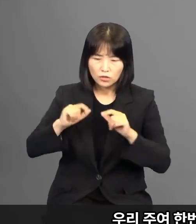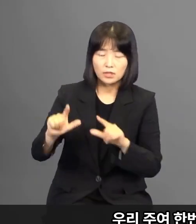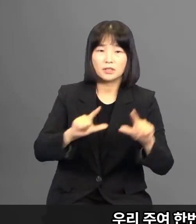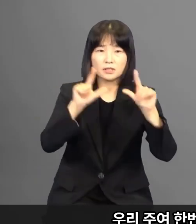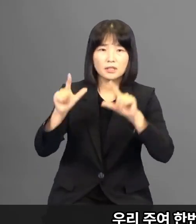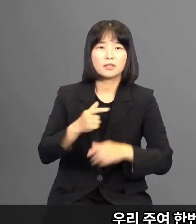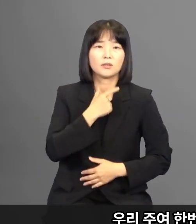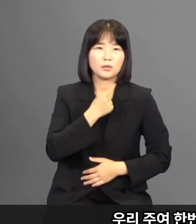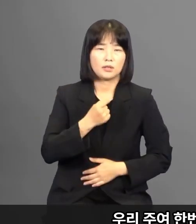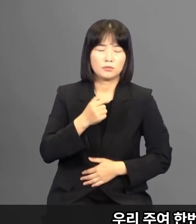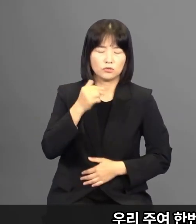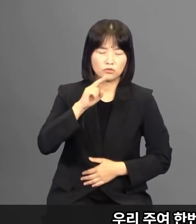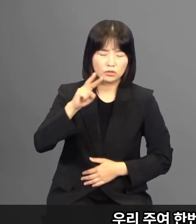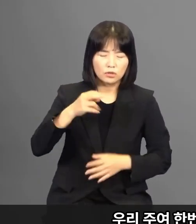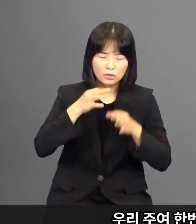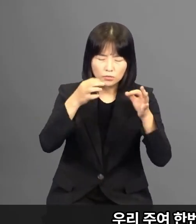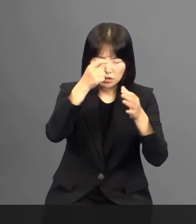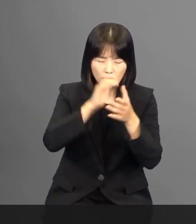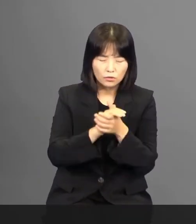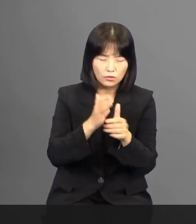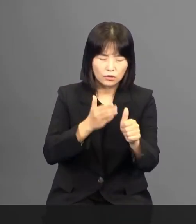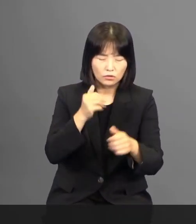우리 주여 한번 부르시고 기도하겠습니다.